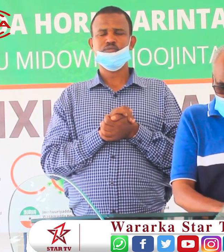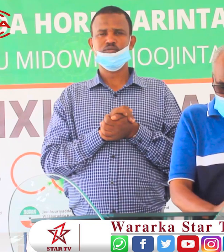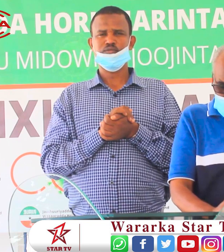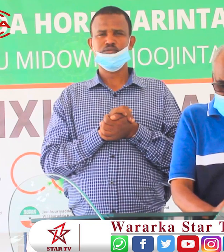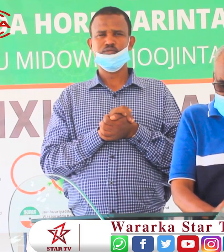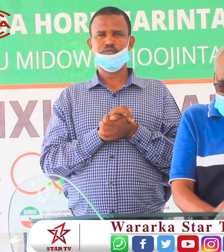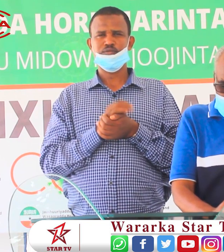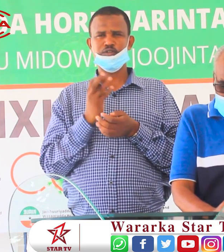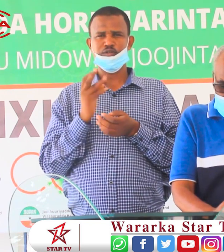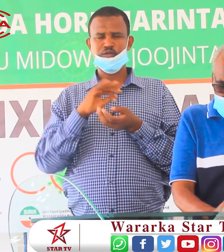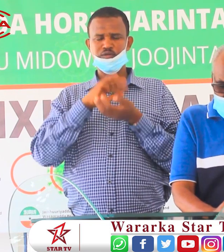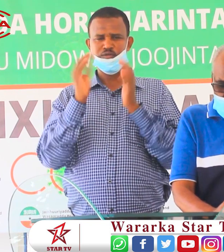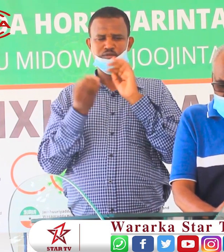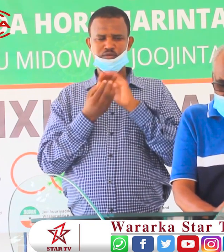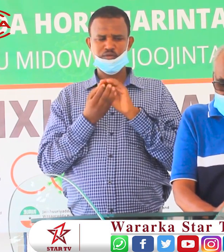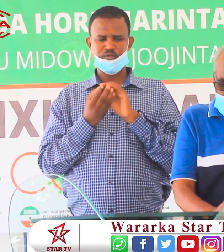tirada guud